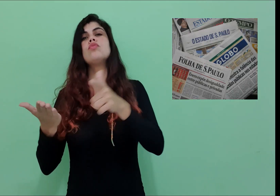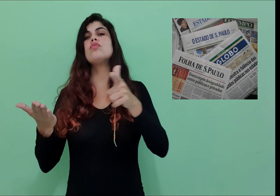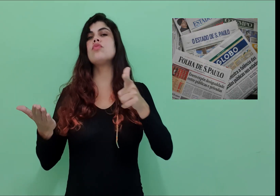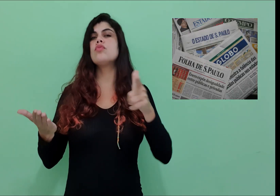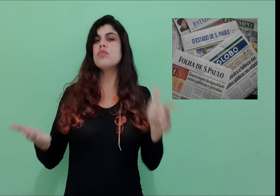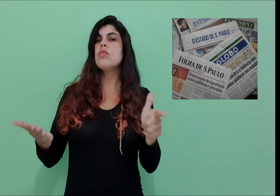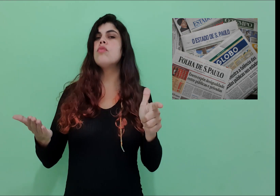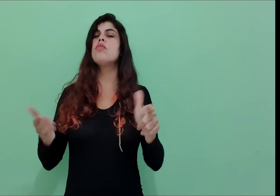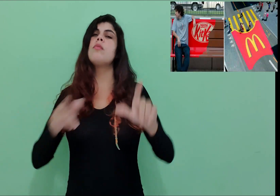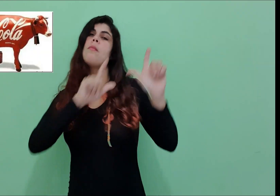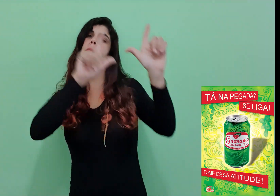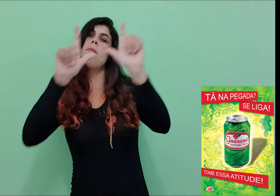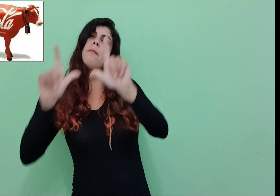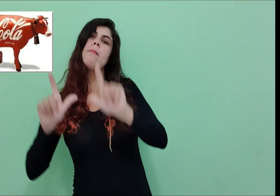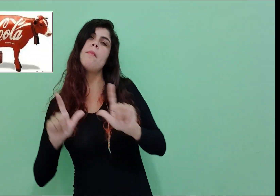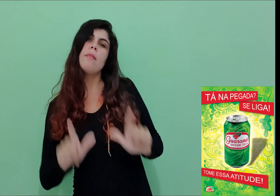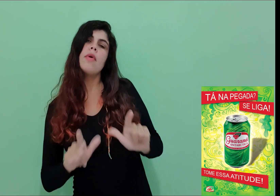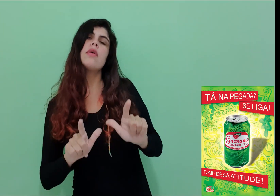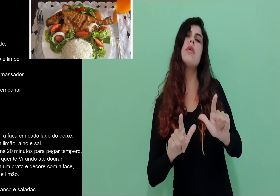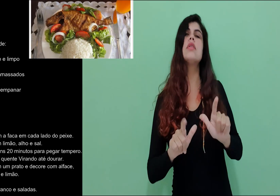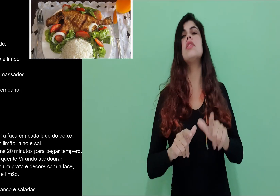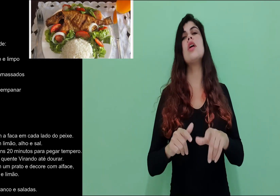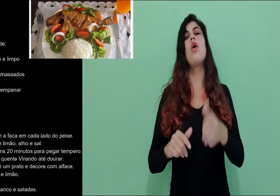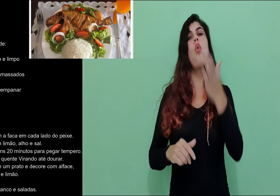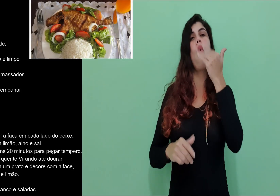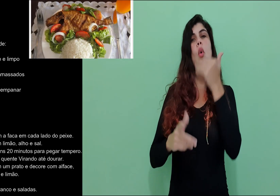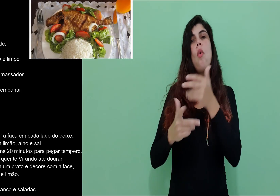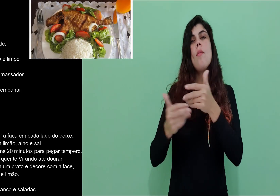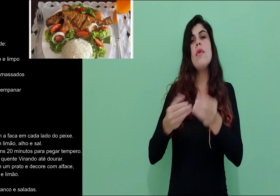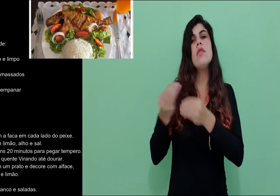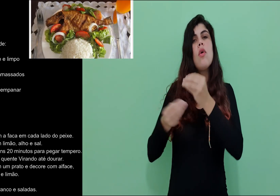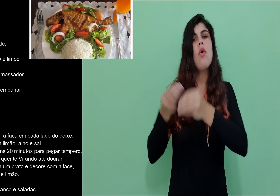a propaganda, uma receita de uma comida,